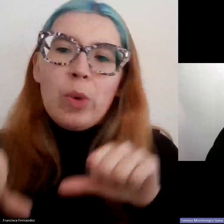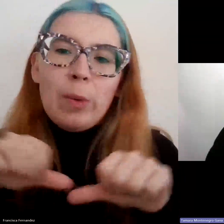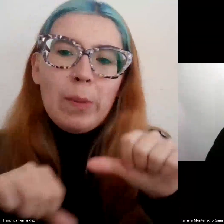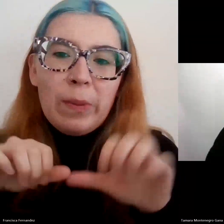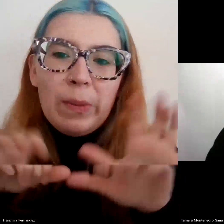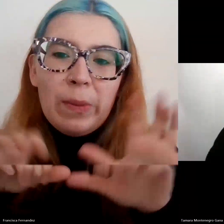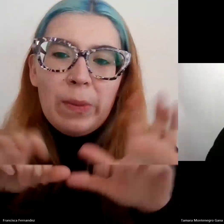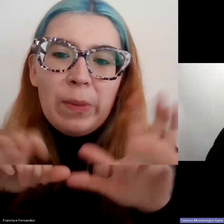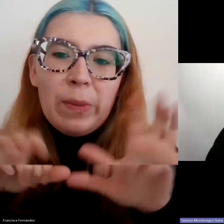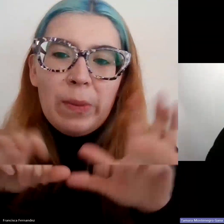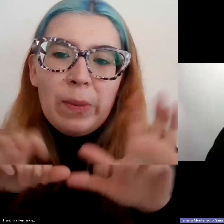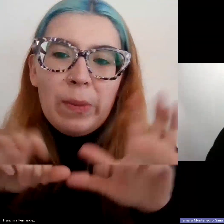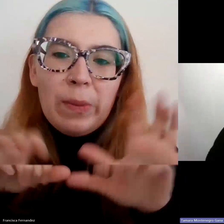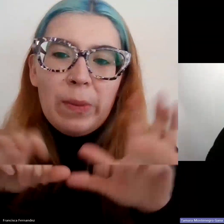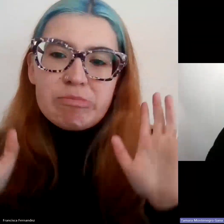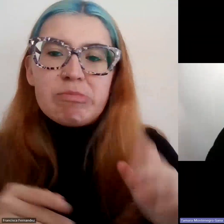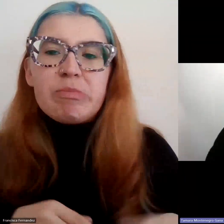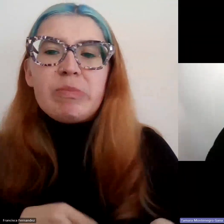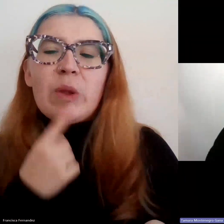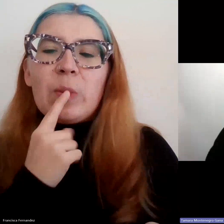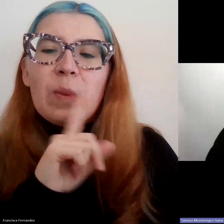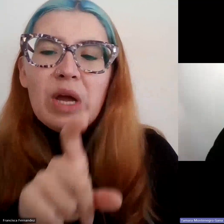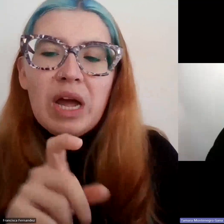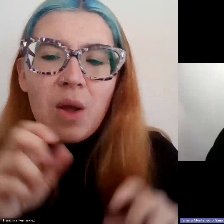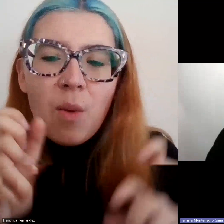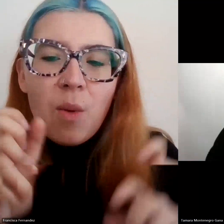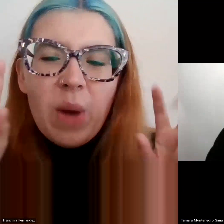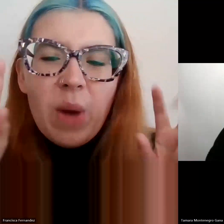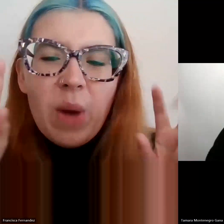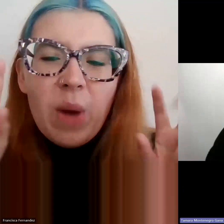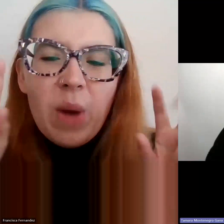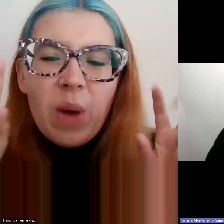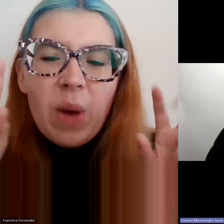prueba, poder, no sé, de química, por ejemplo,